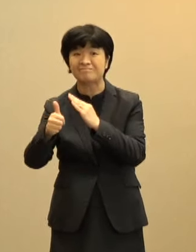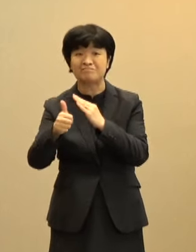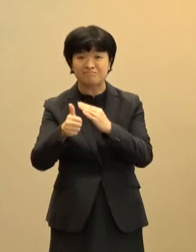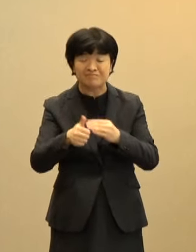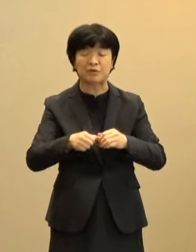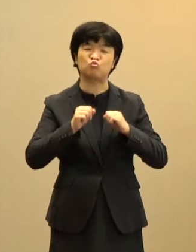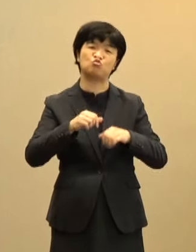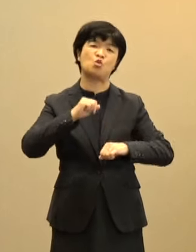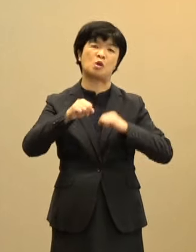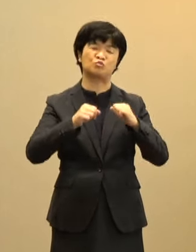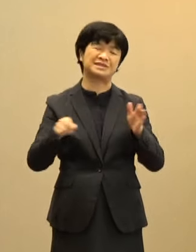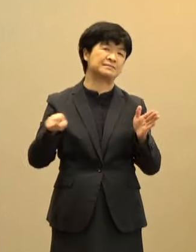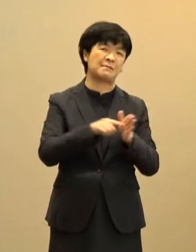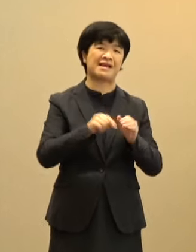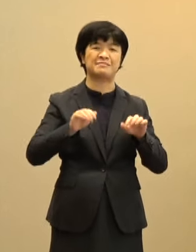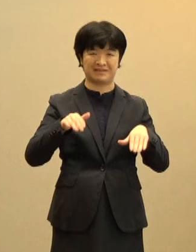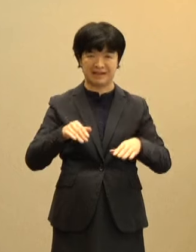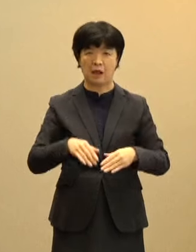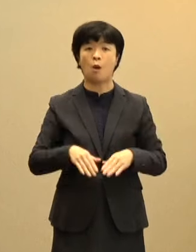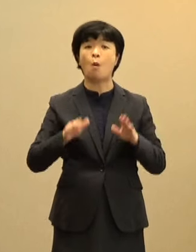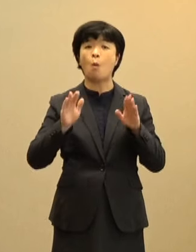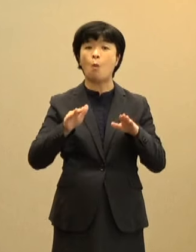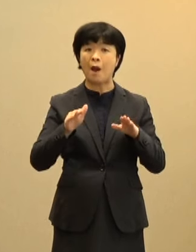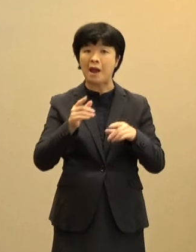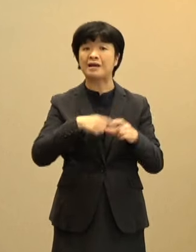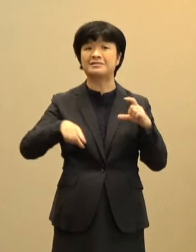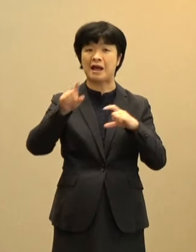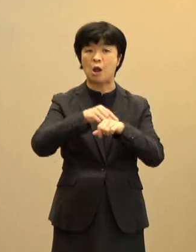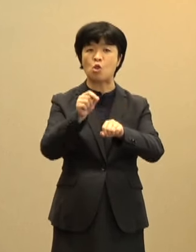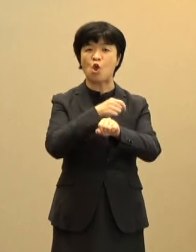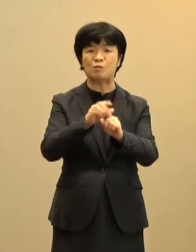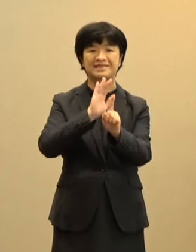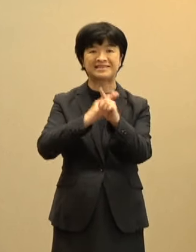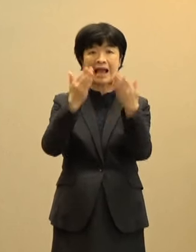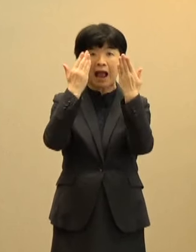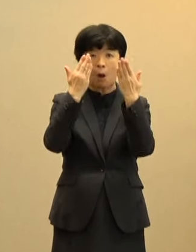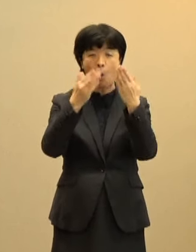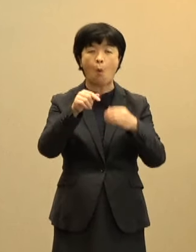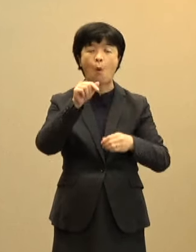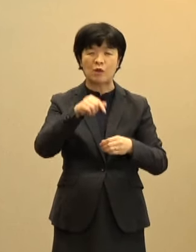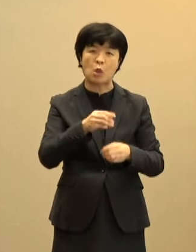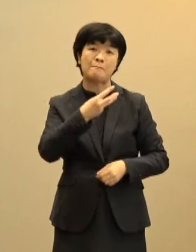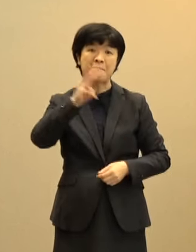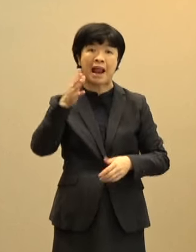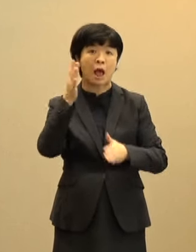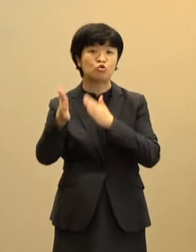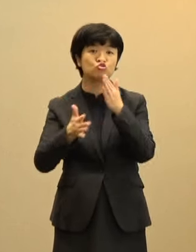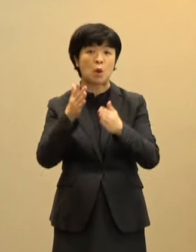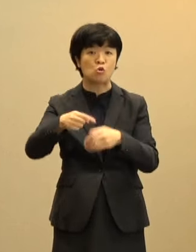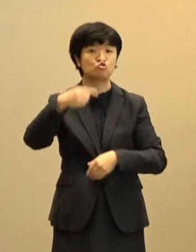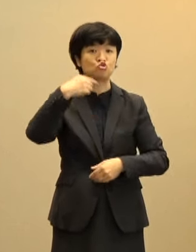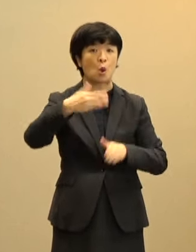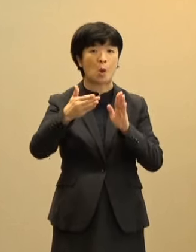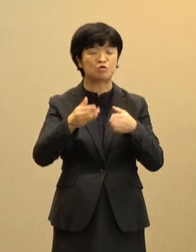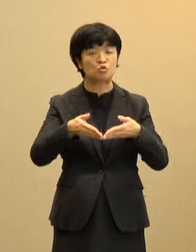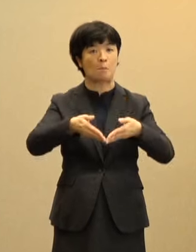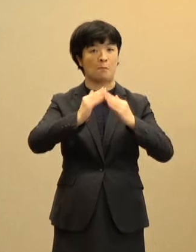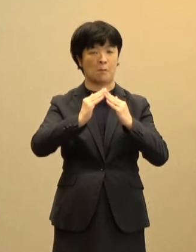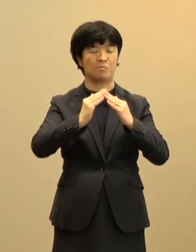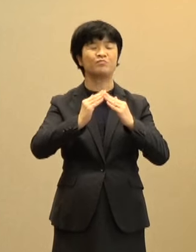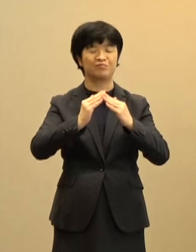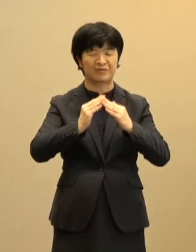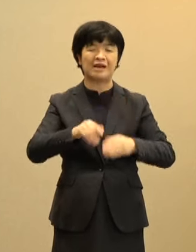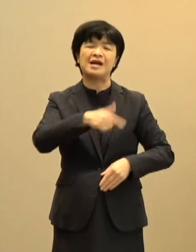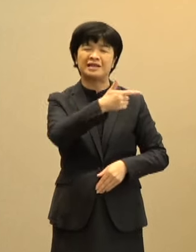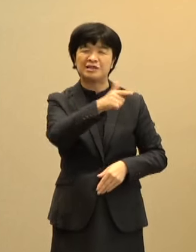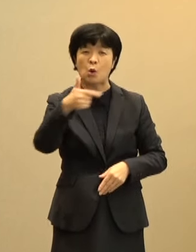、今年度からはですね、さらにこの特別支援学校を拠点としたパラスポーツ教室を開催することもしておりまして、より